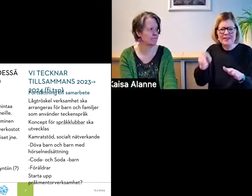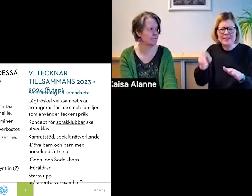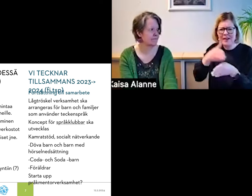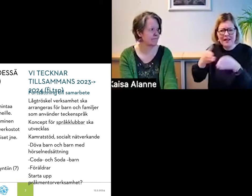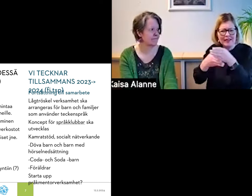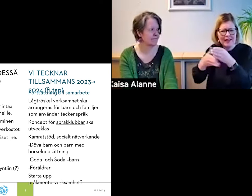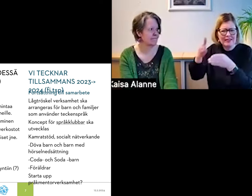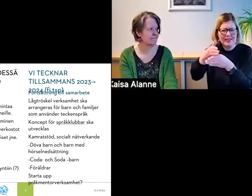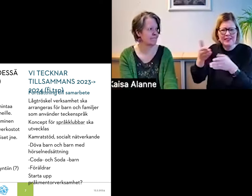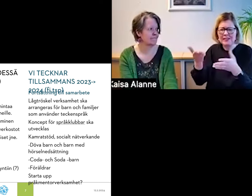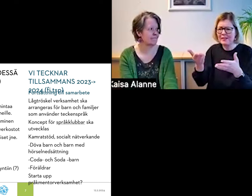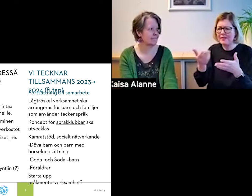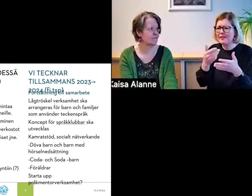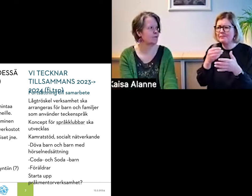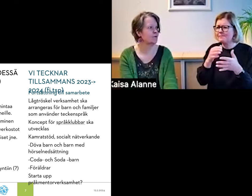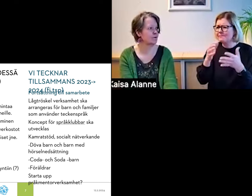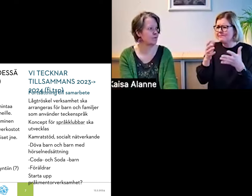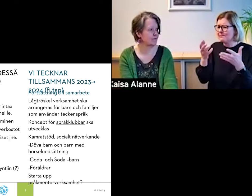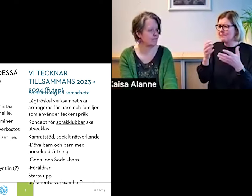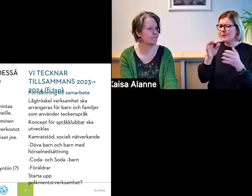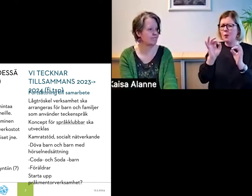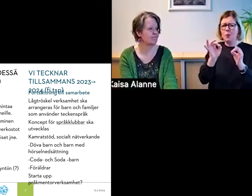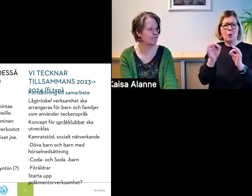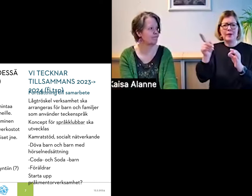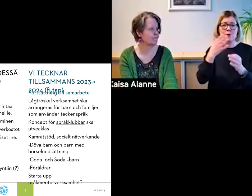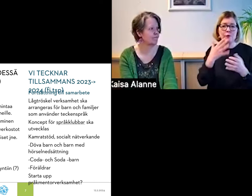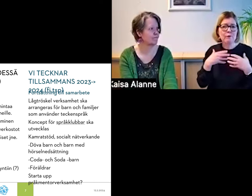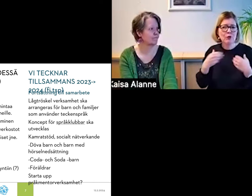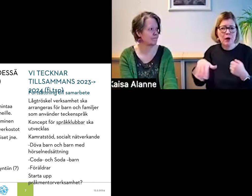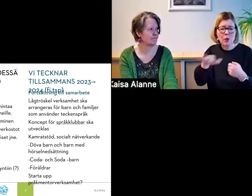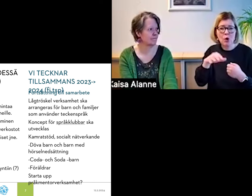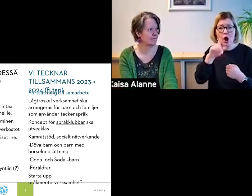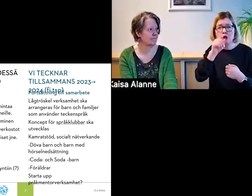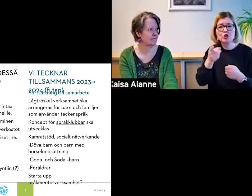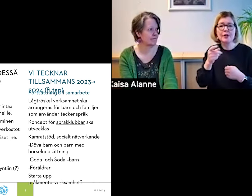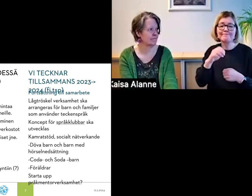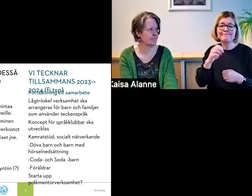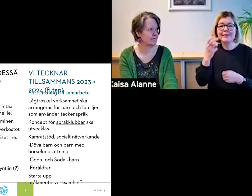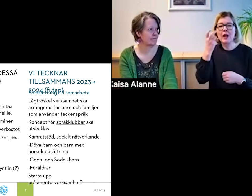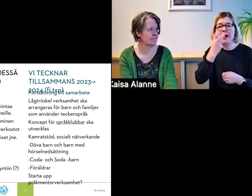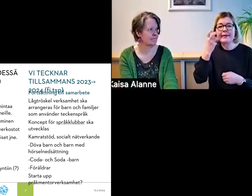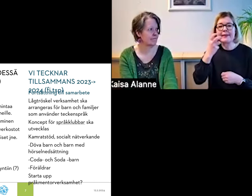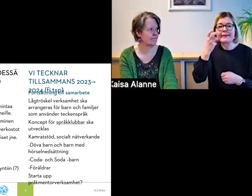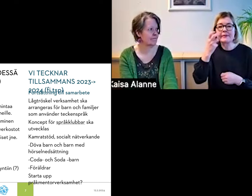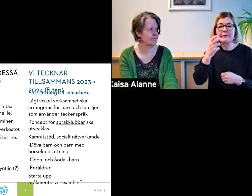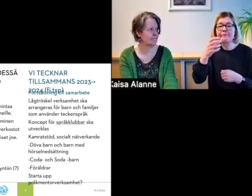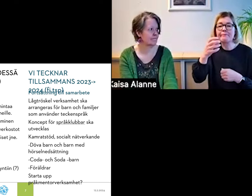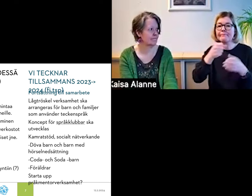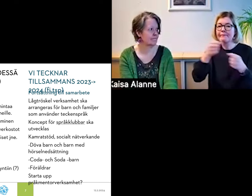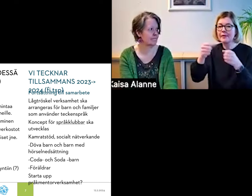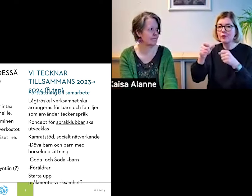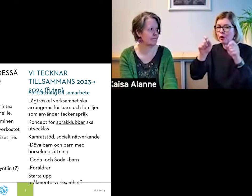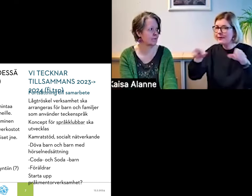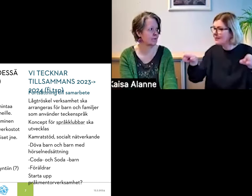niin millä tavalla sitten rakennetaan tämä palvelu? Millä tavalla hyvinvointialue